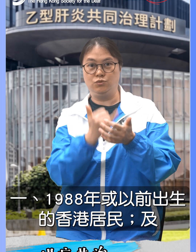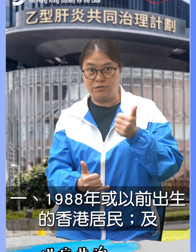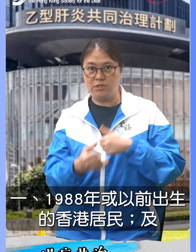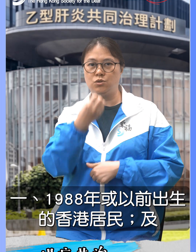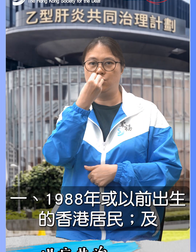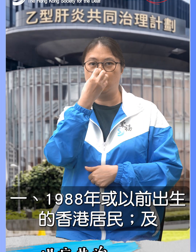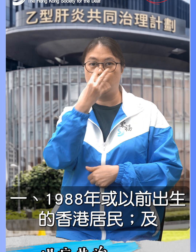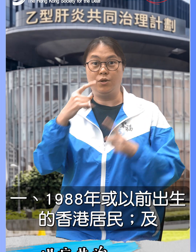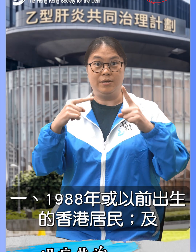民及